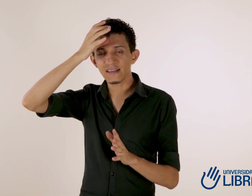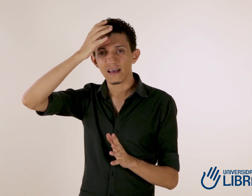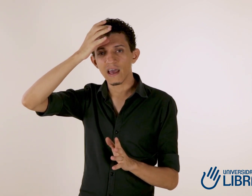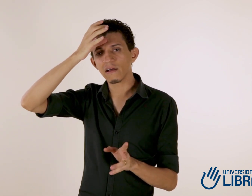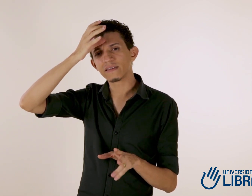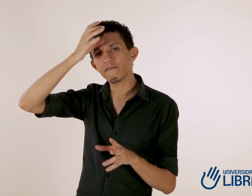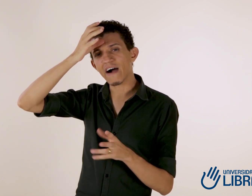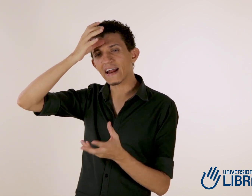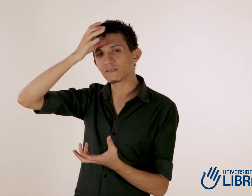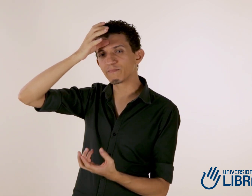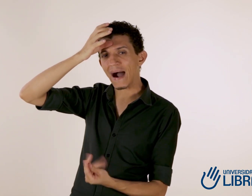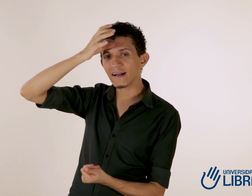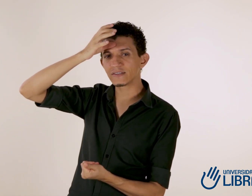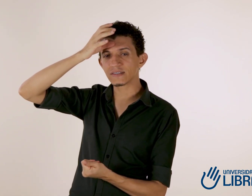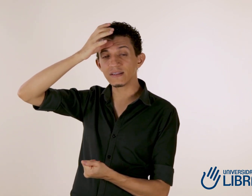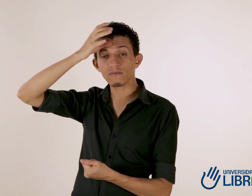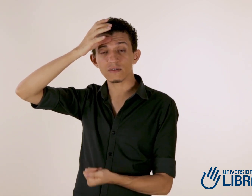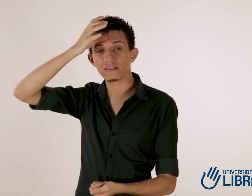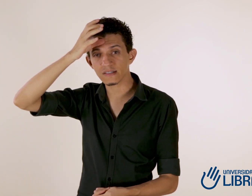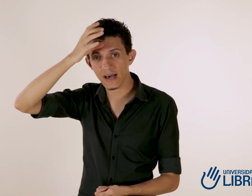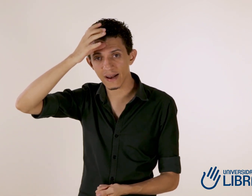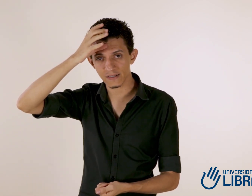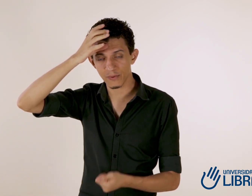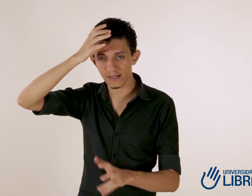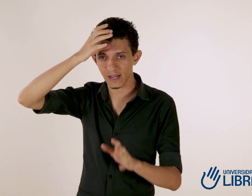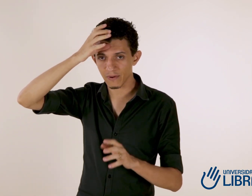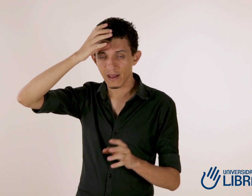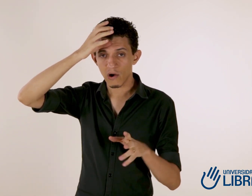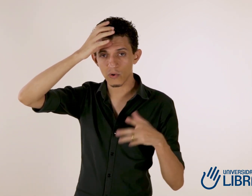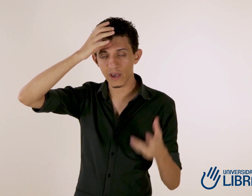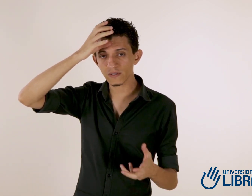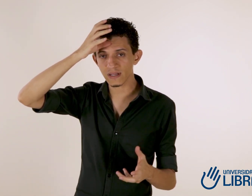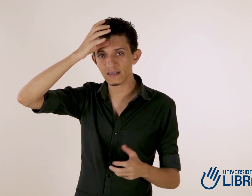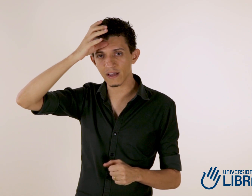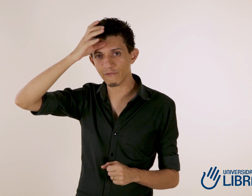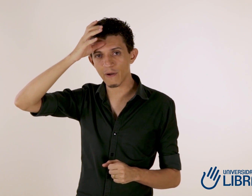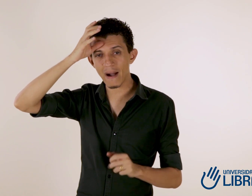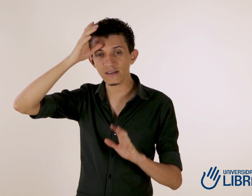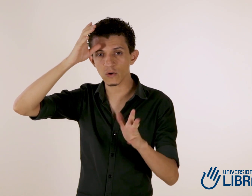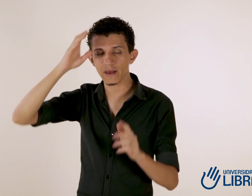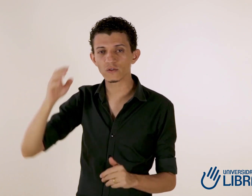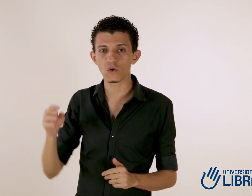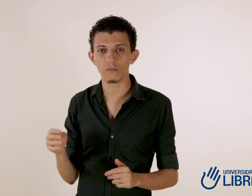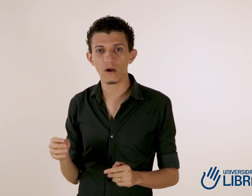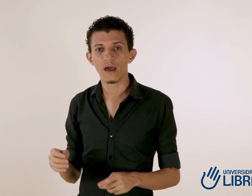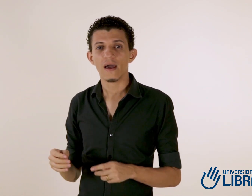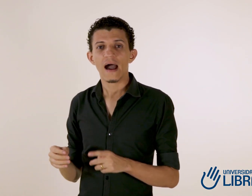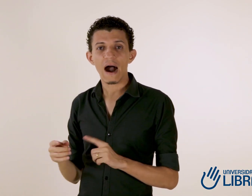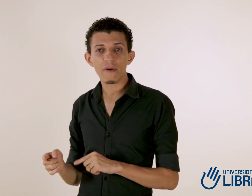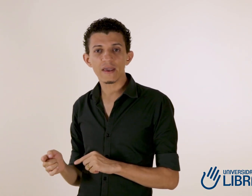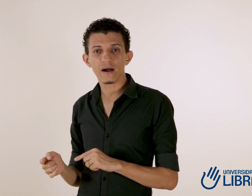Aqui tem várias partes que não são necessárias. Por exemplo, o que eu sinalizei foi mais ou menos como